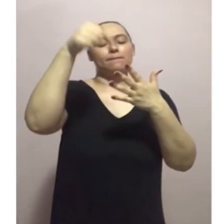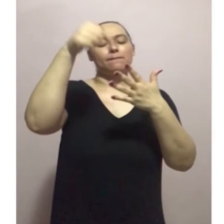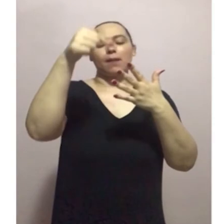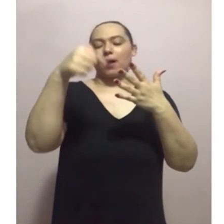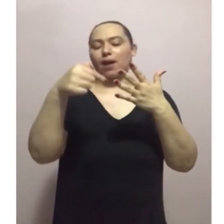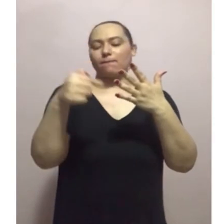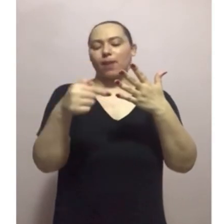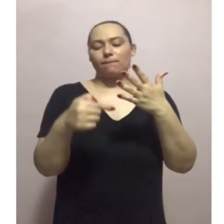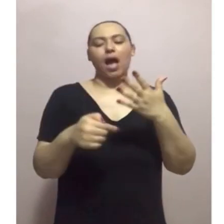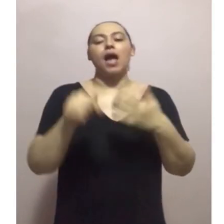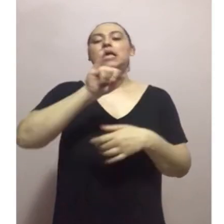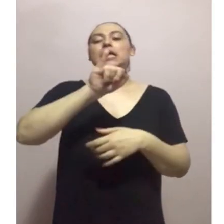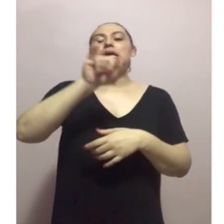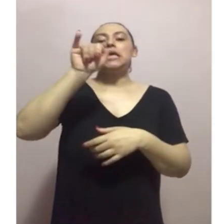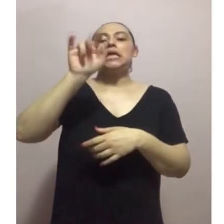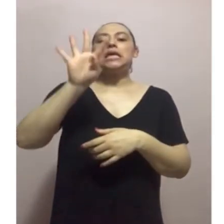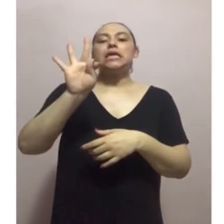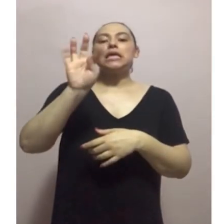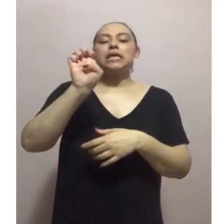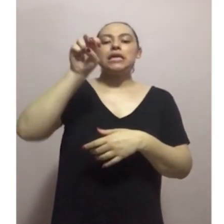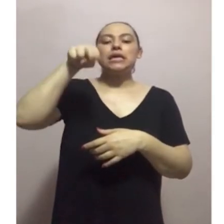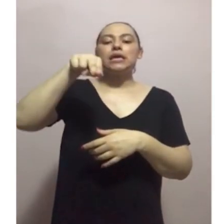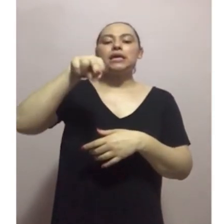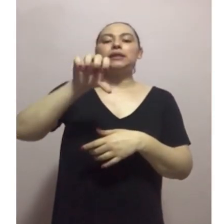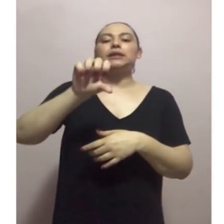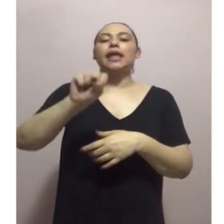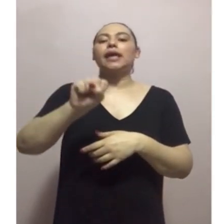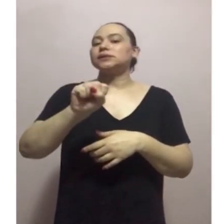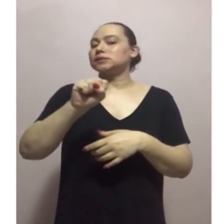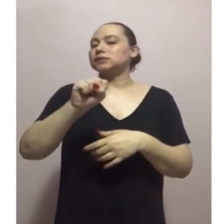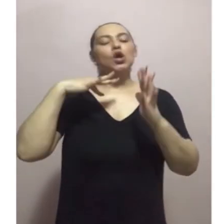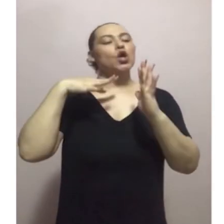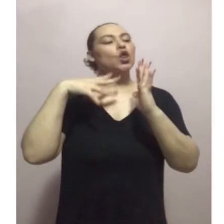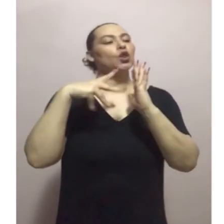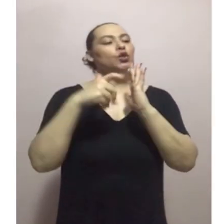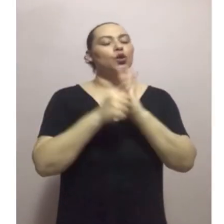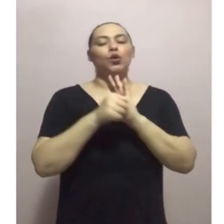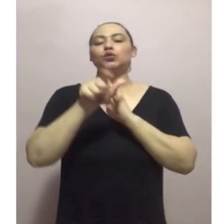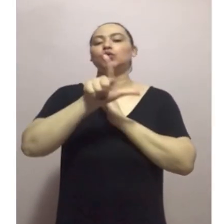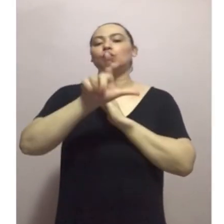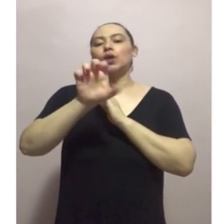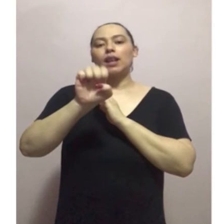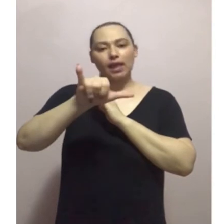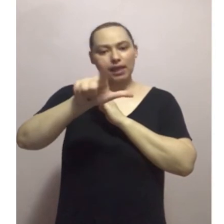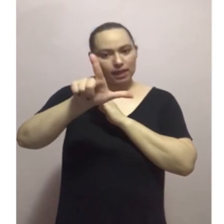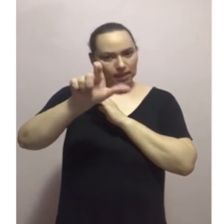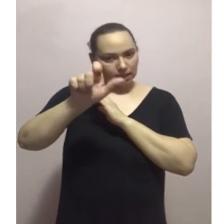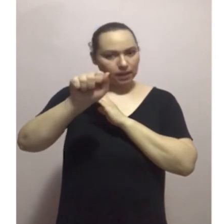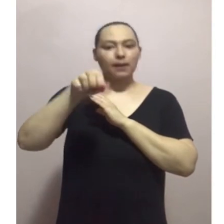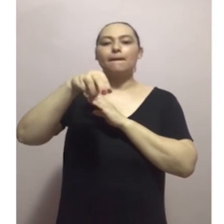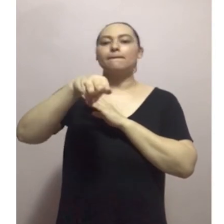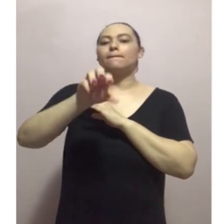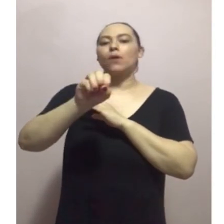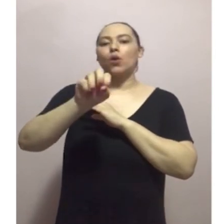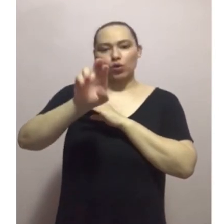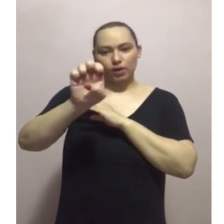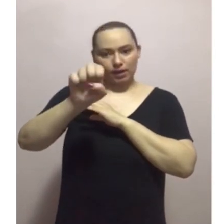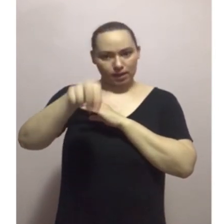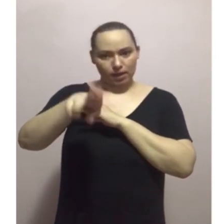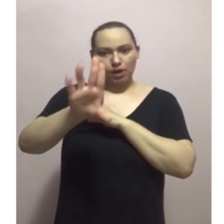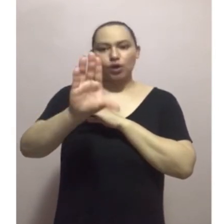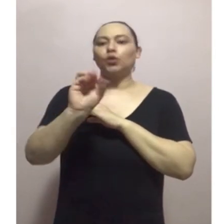foi aprovado. A Leila Moreno, que está aqui, foi responsável por tudo isso.